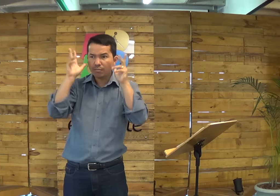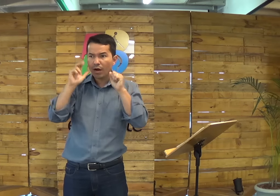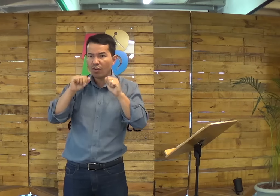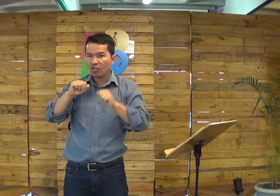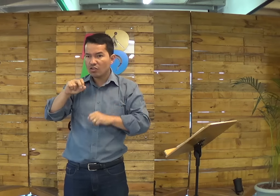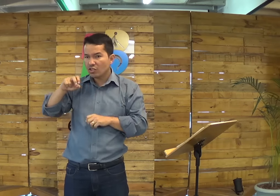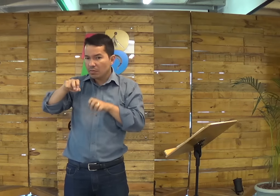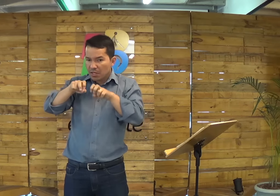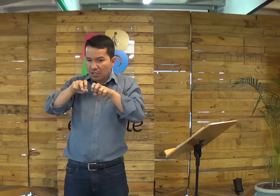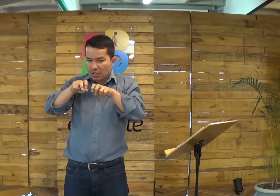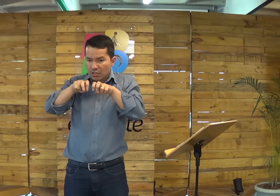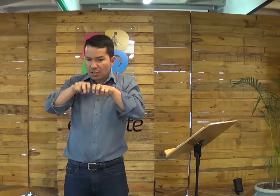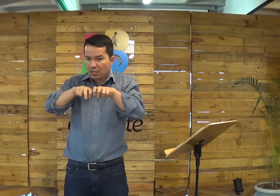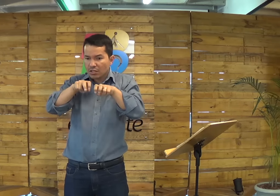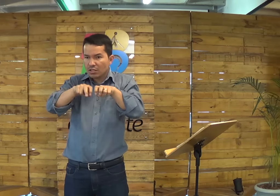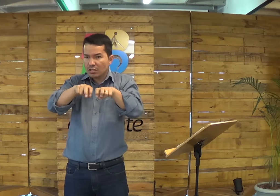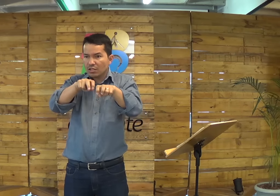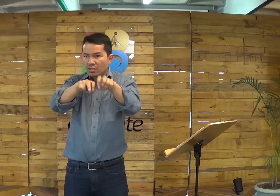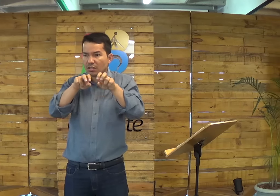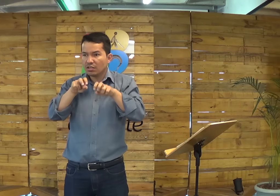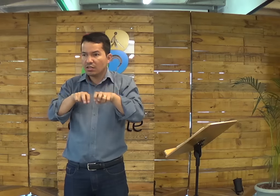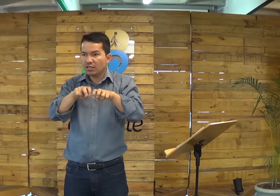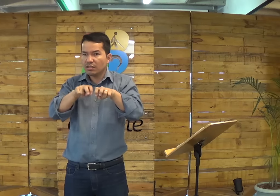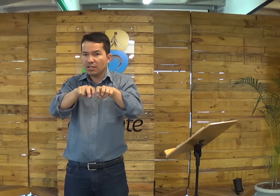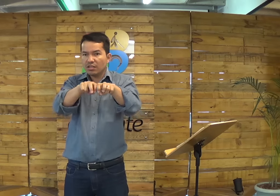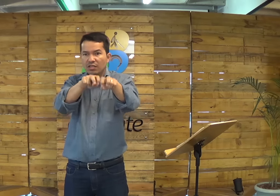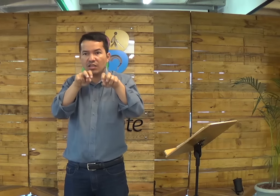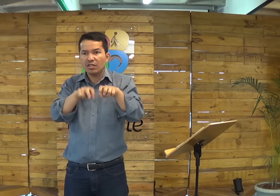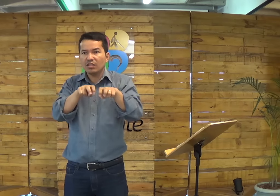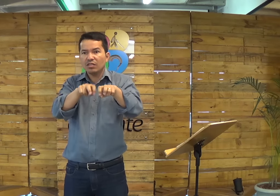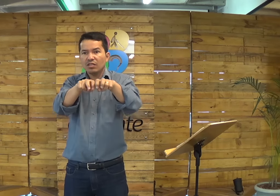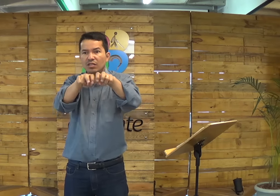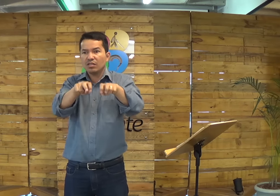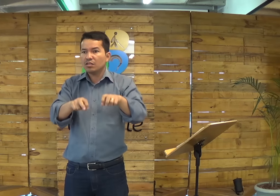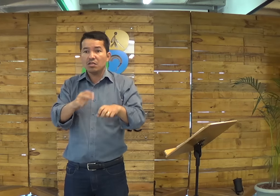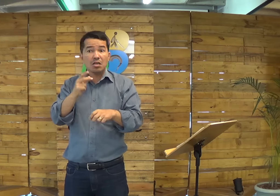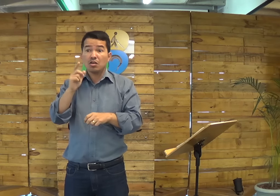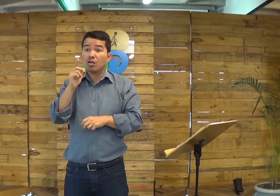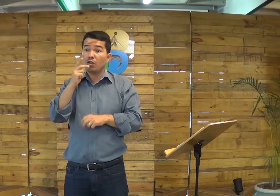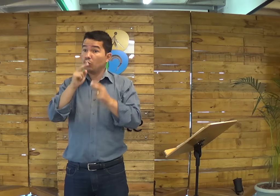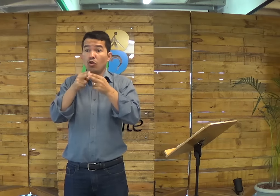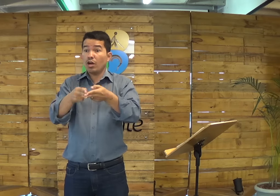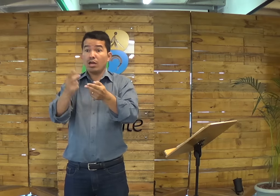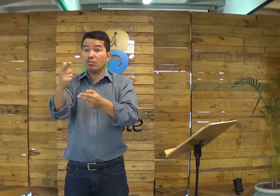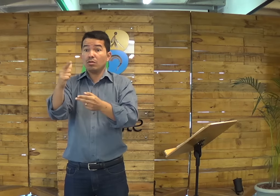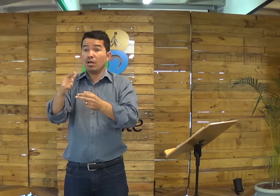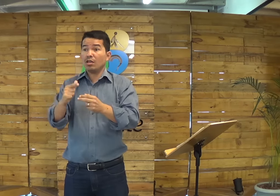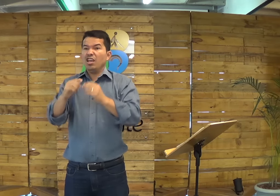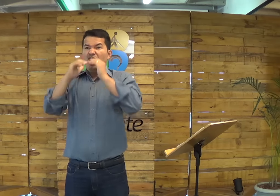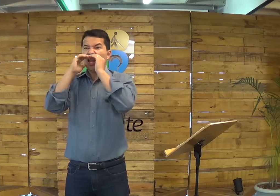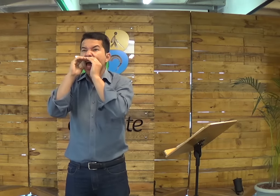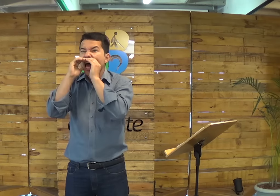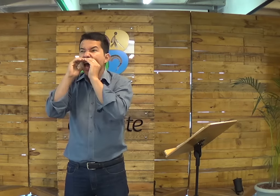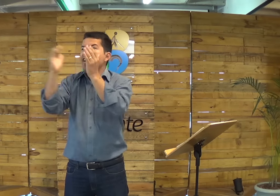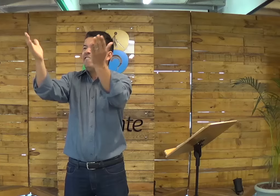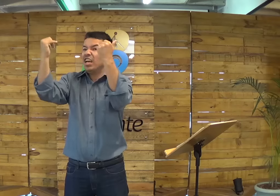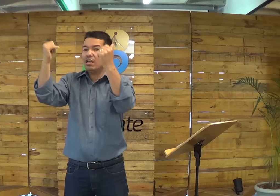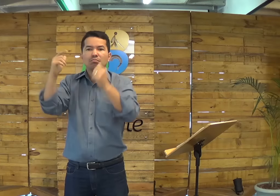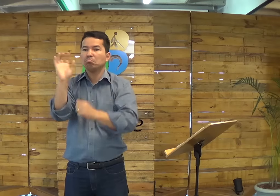né ele começou a pegar um casal de cada espécie de animais para entrar na ar ara né não é não precisava chamar